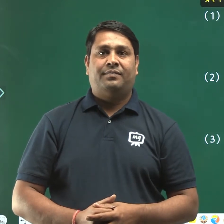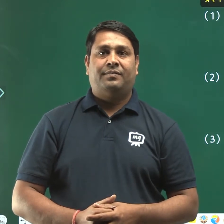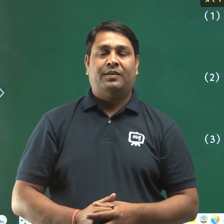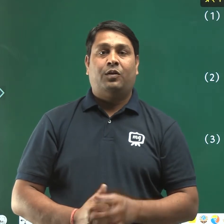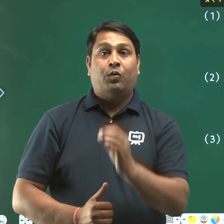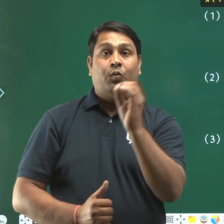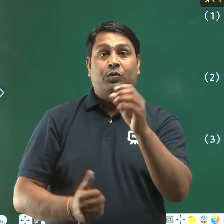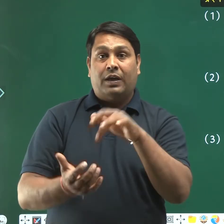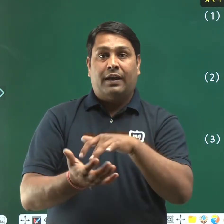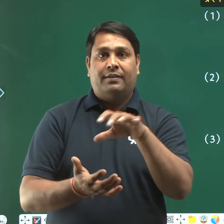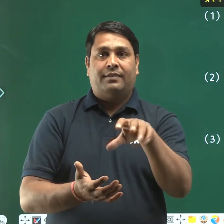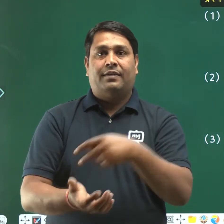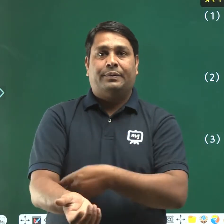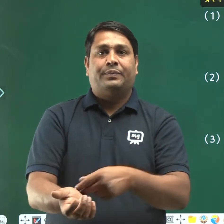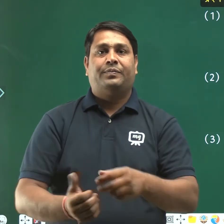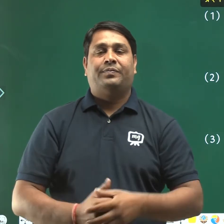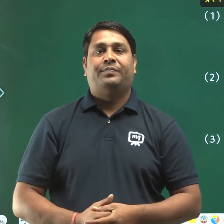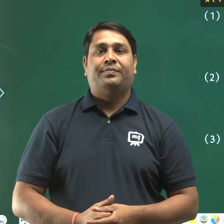ओसाका